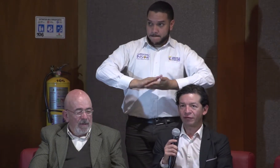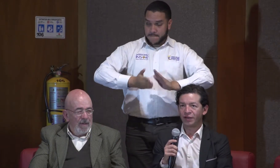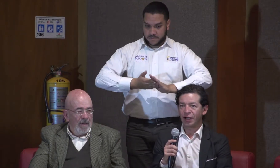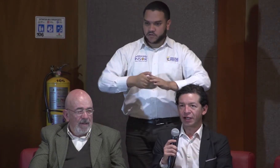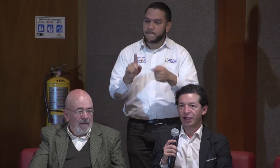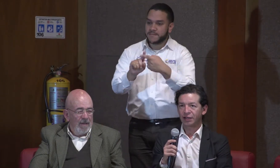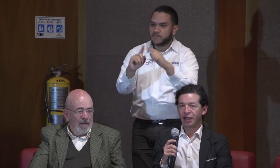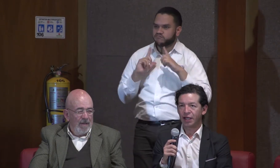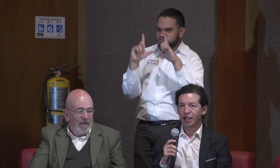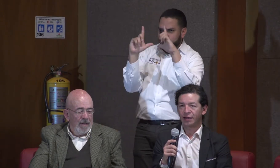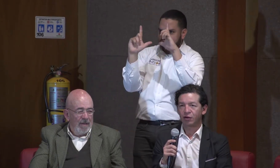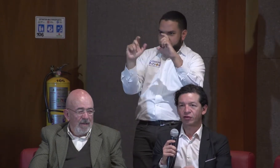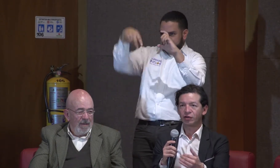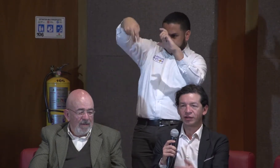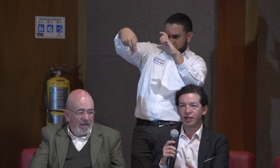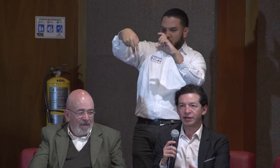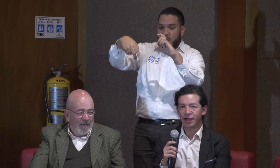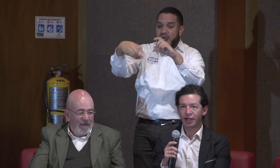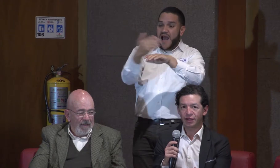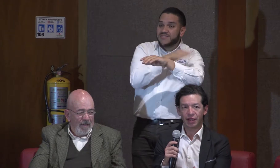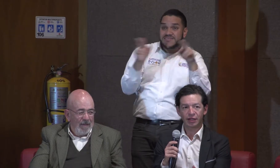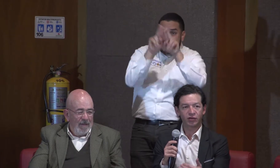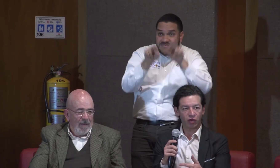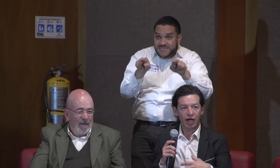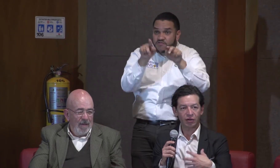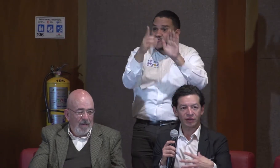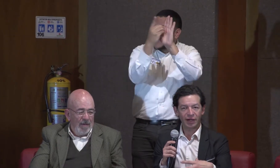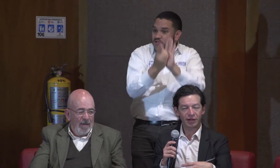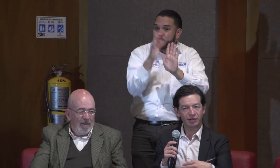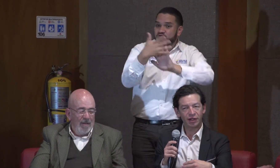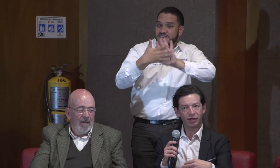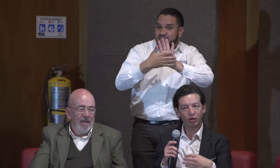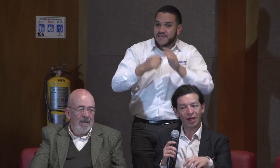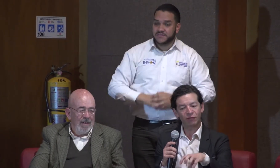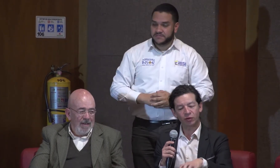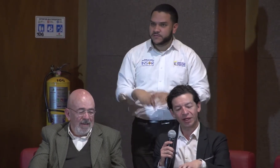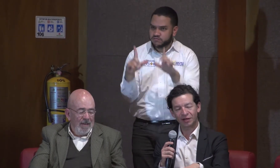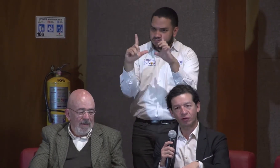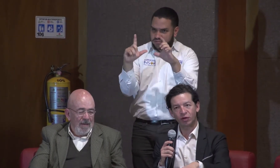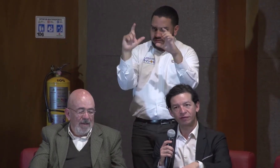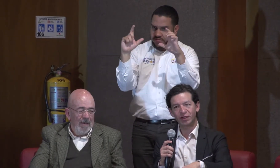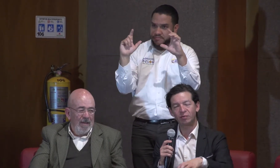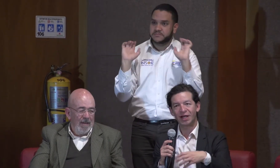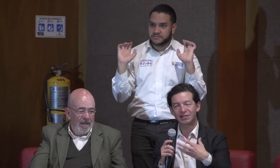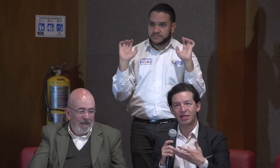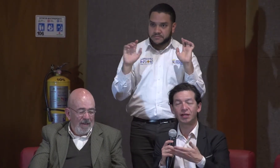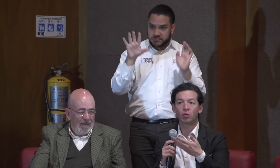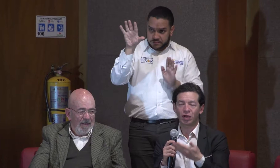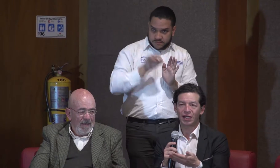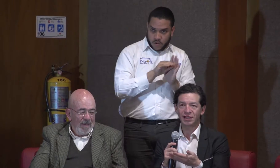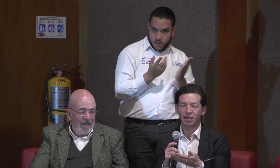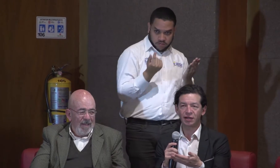una fotografía del glosario que está en internet, del diccionario de señas, y tomé de esa fotografía tomé la